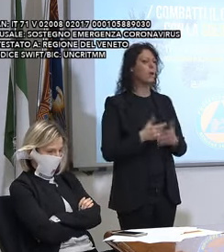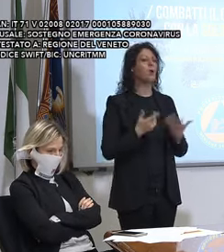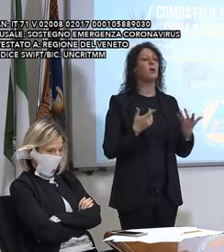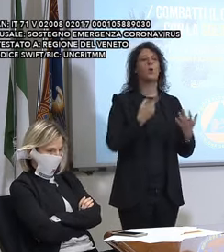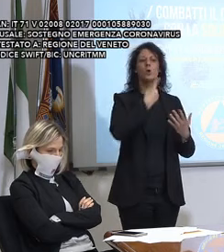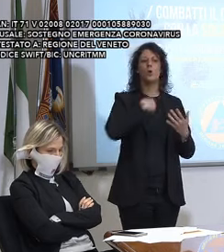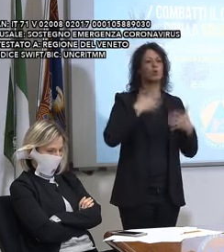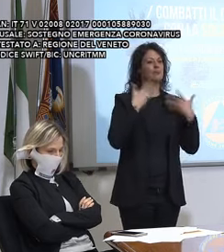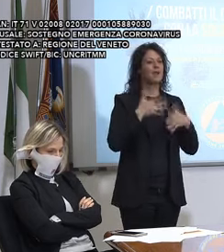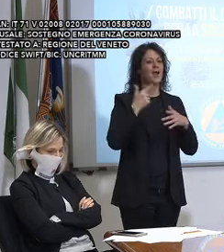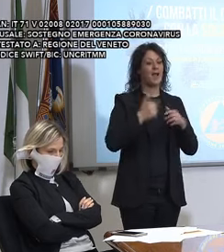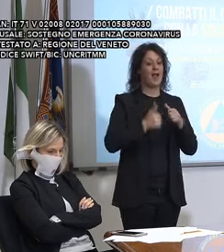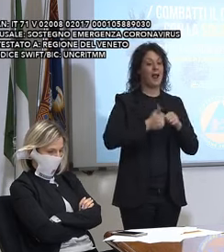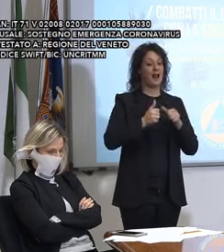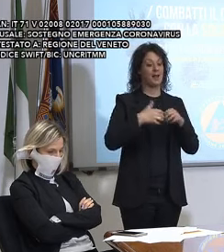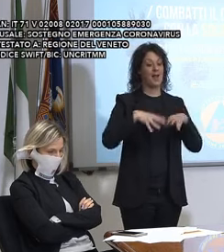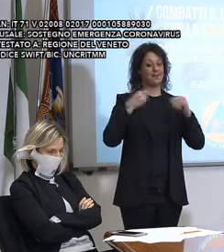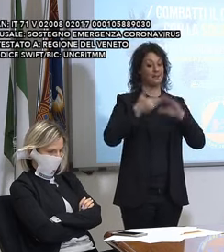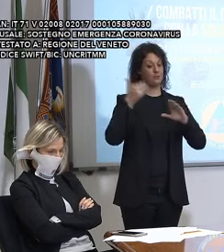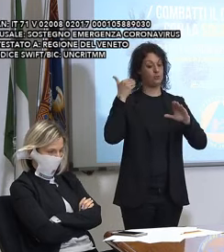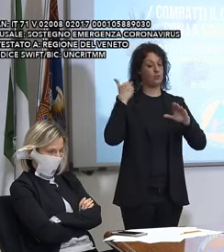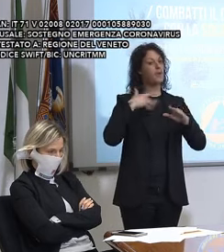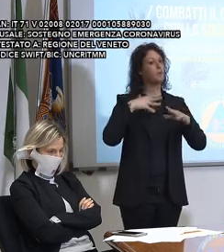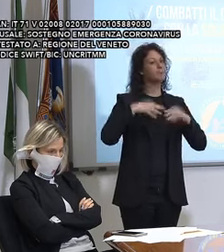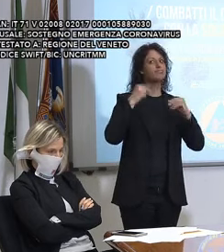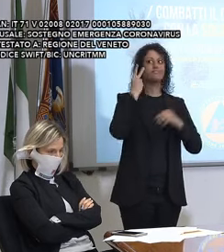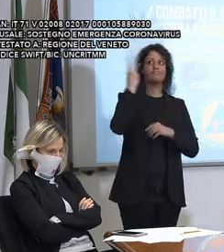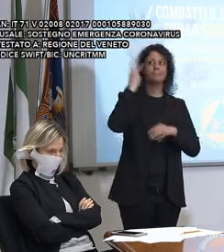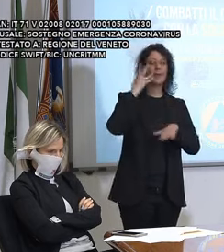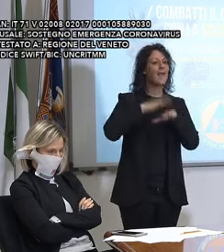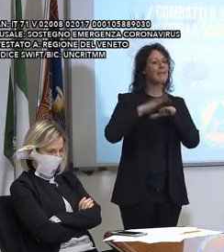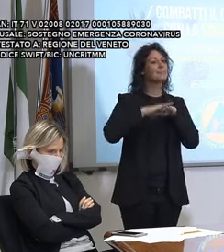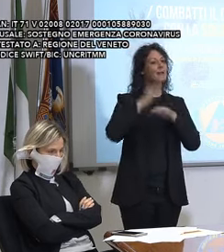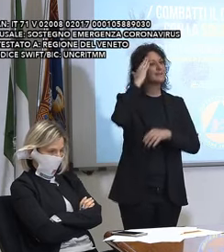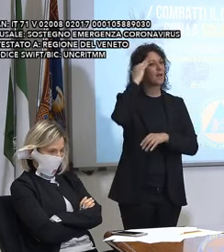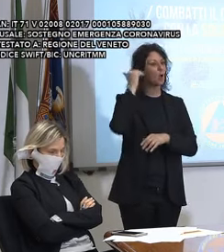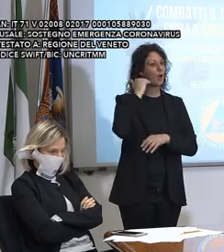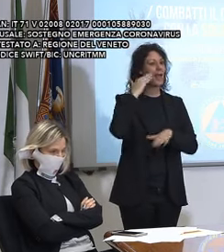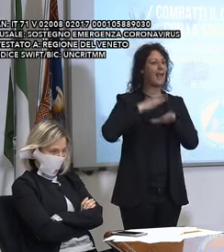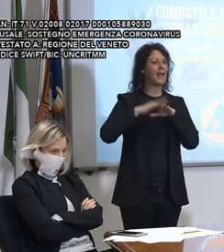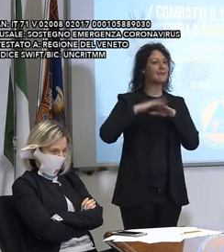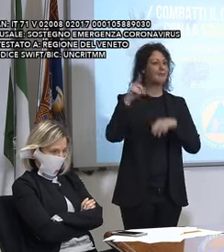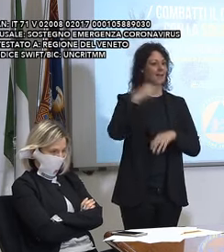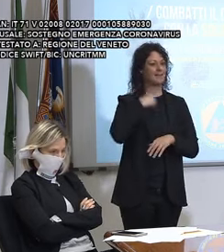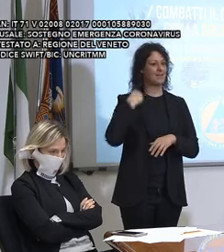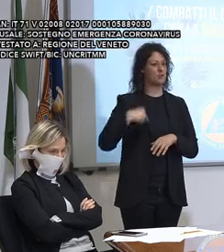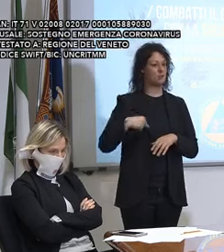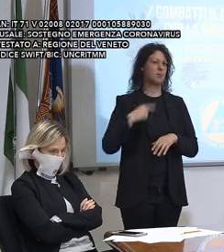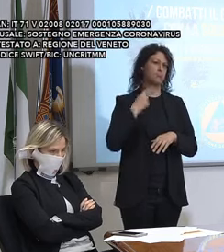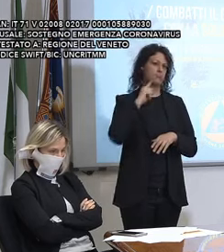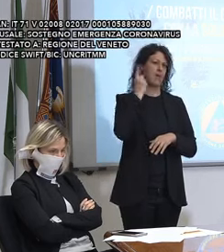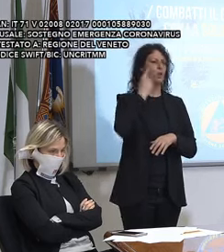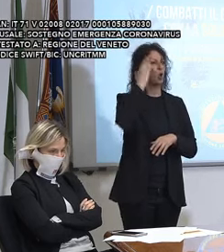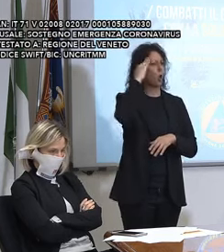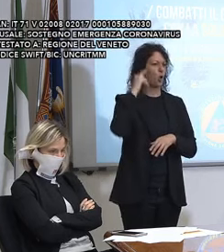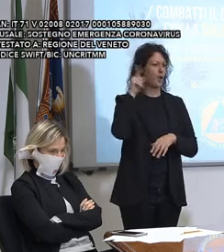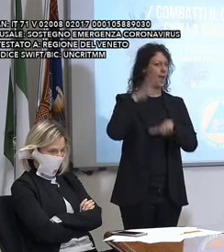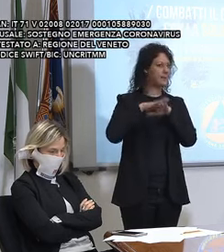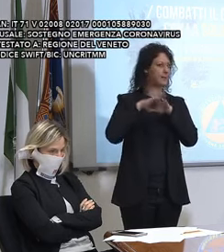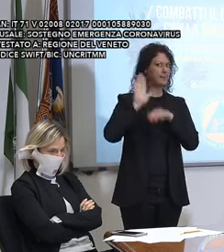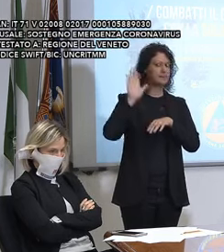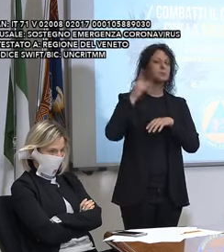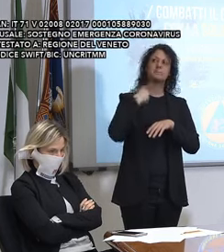tema dell'app, visto e considerato che l'esperienza coreana ci ha insegnato, e anche quella cinese, ma secondo me di più quella coreana. Ovviamente ha non